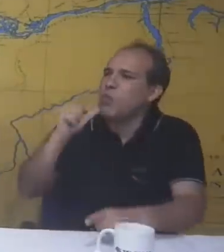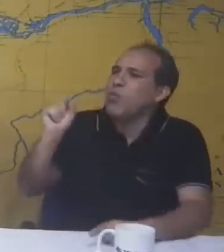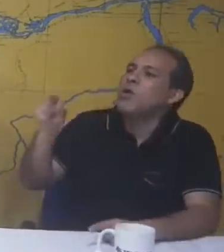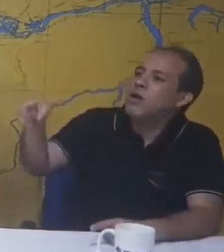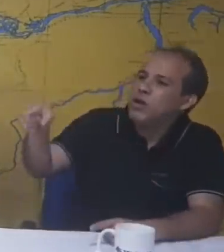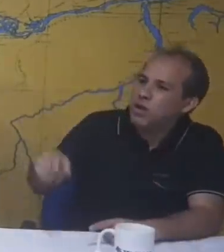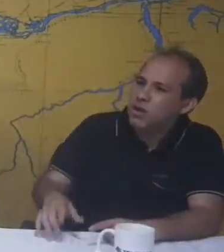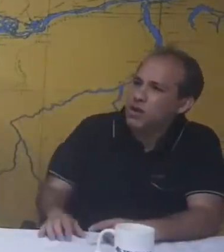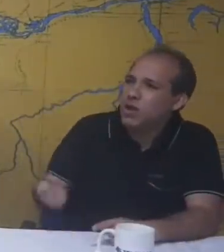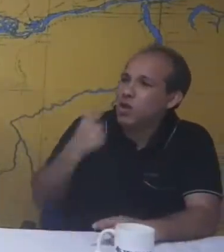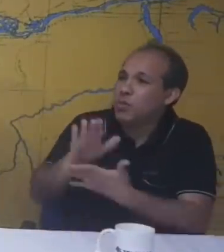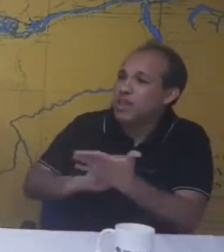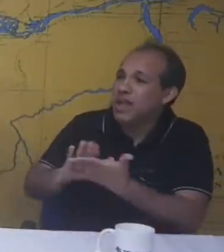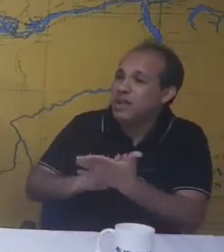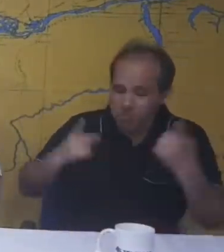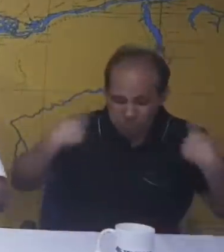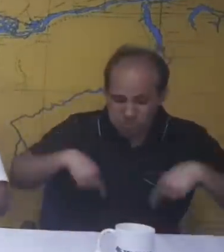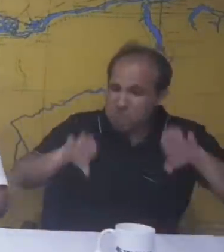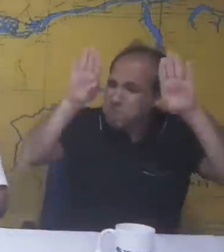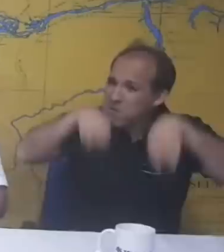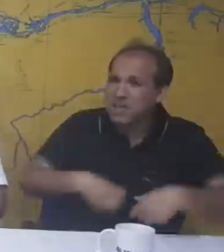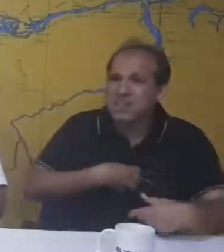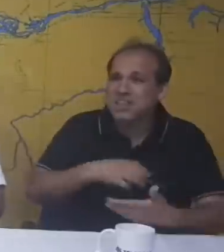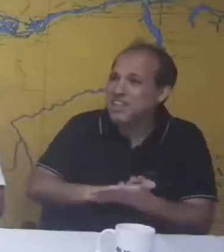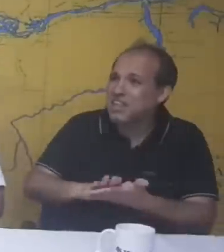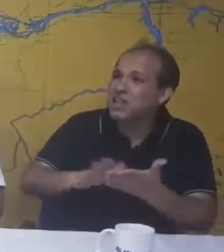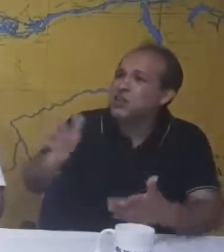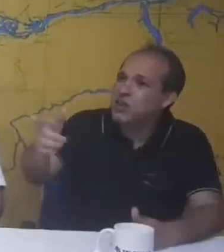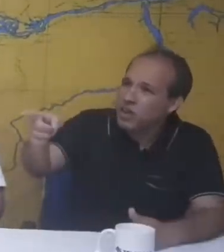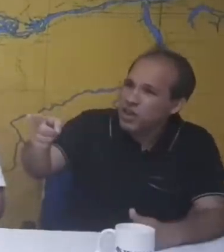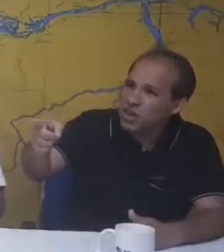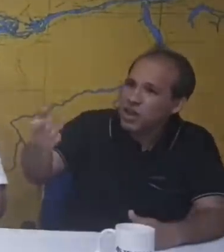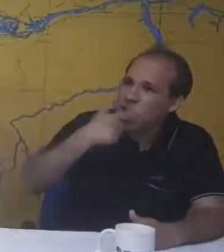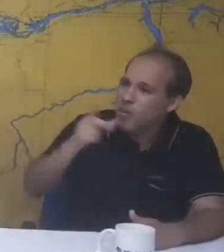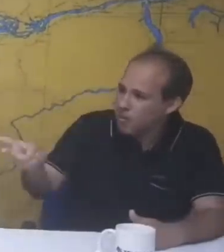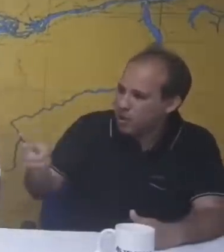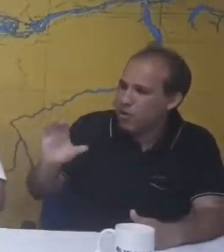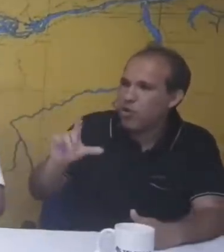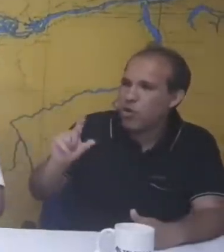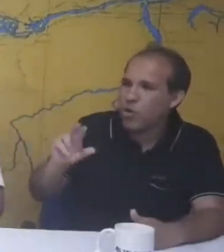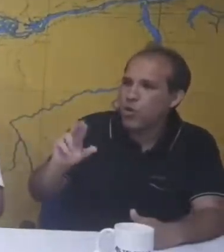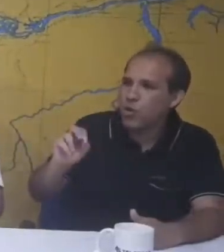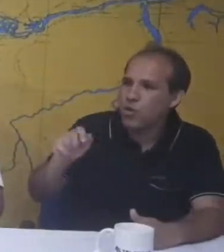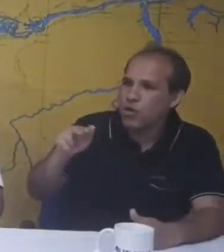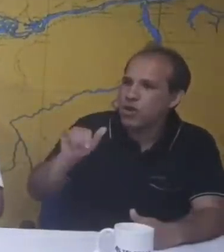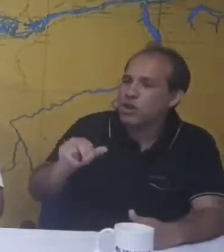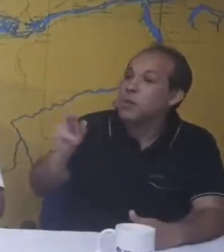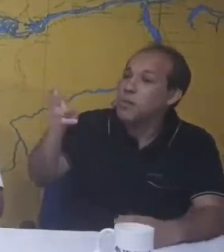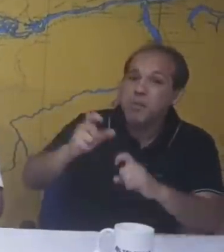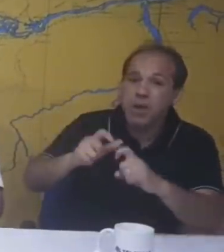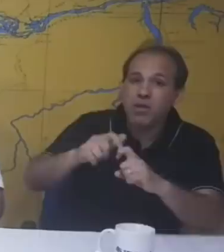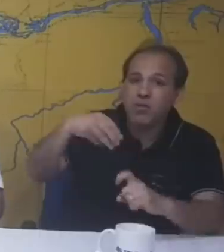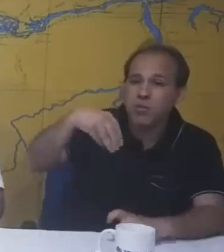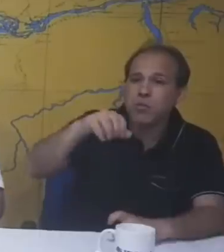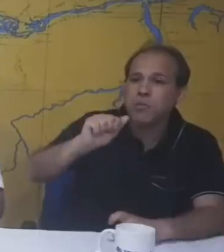quê? Tomei nada, porque eu não tive nada. Zetone, doutor Zetone. É o médico, doutor Zetone. Foi você que me